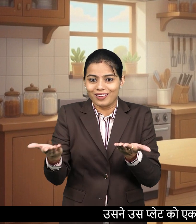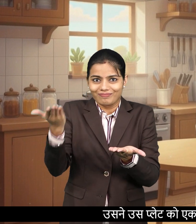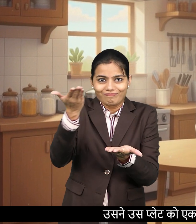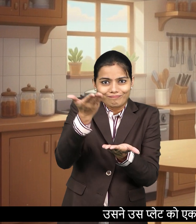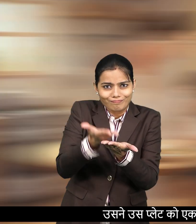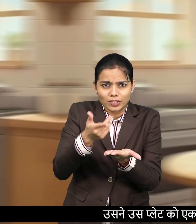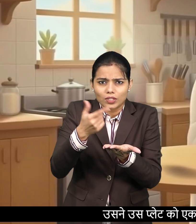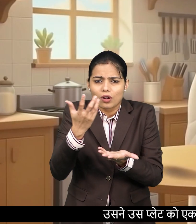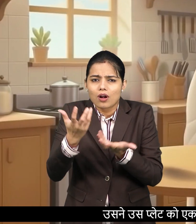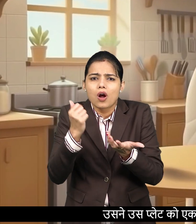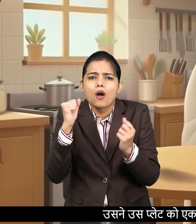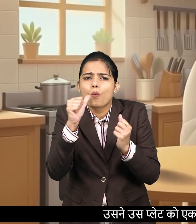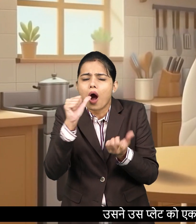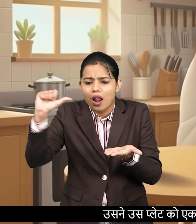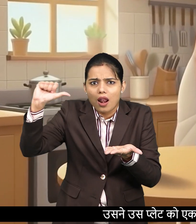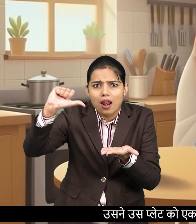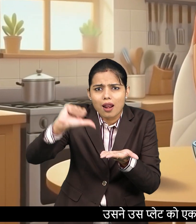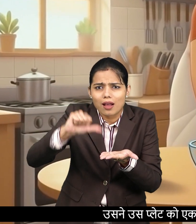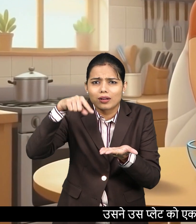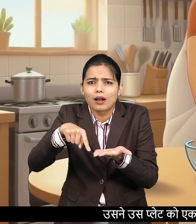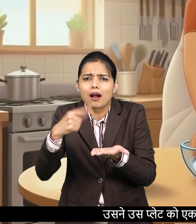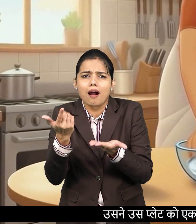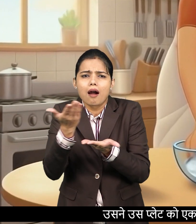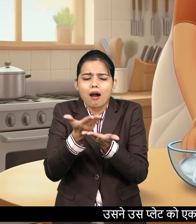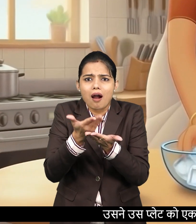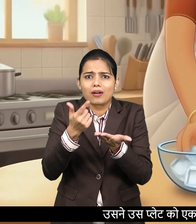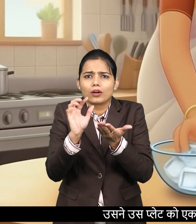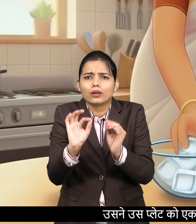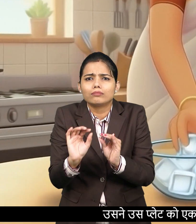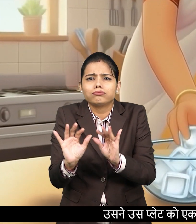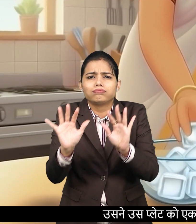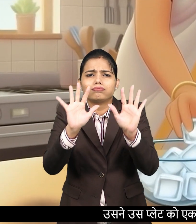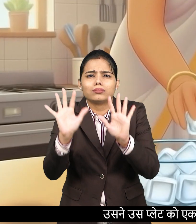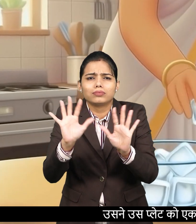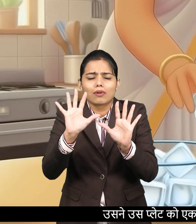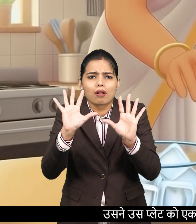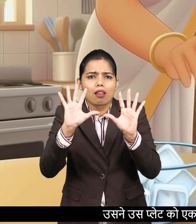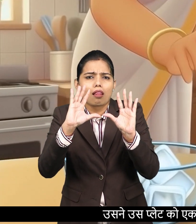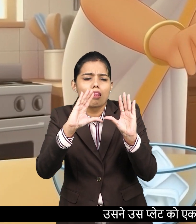उसने उस प्लेट को एक बड़ी थाली में रखा जिसमें पानी भरा था।